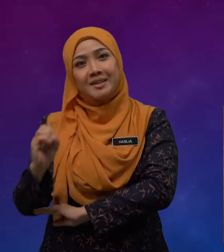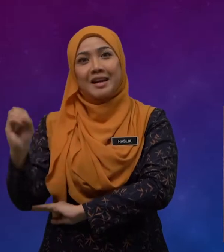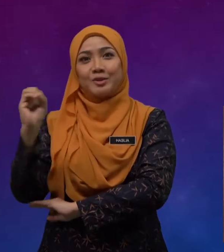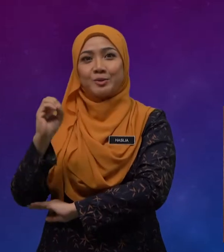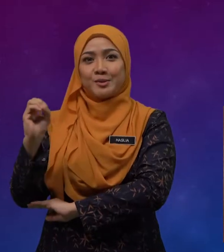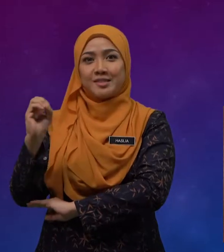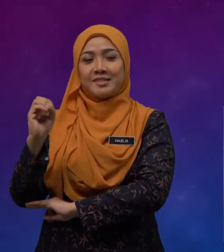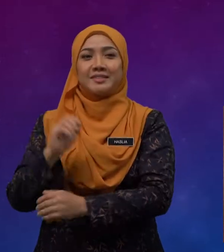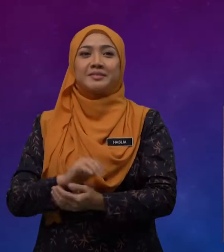10%.